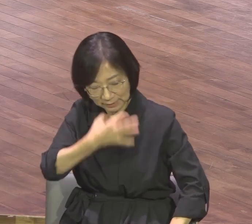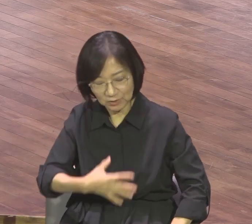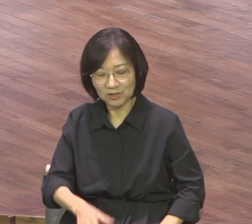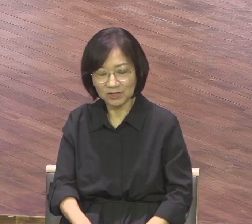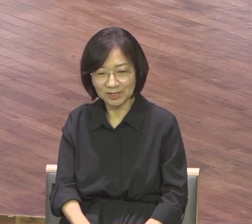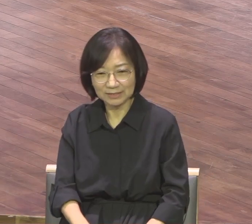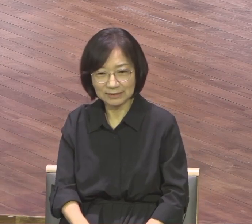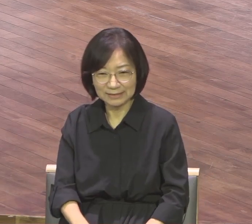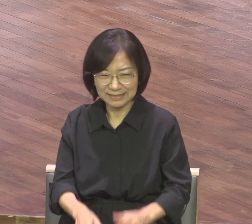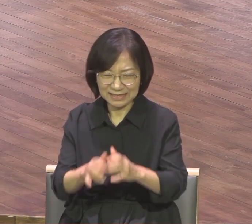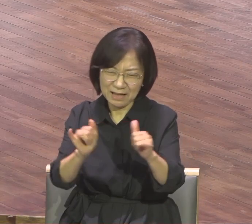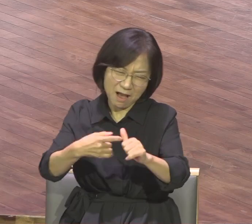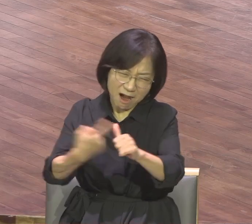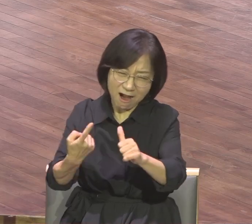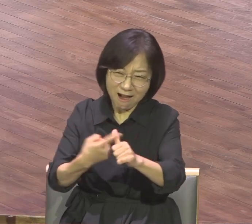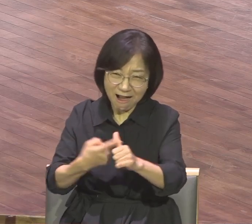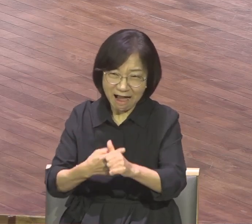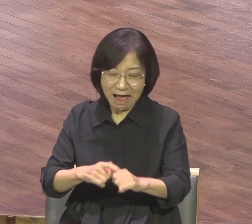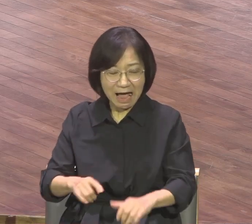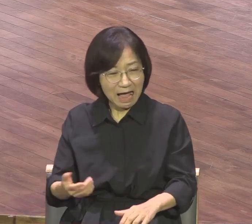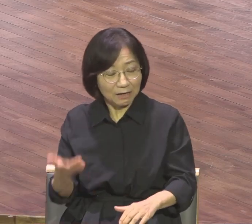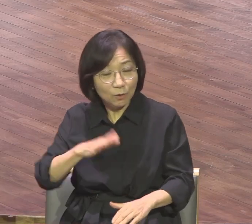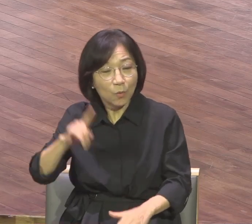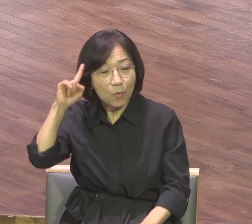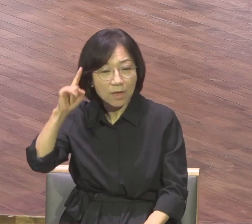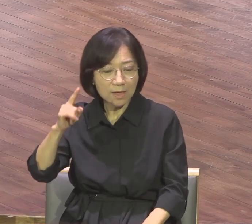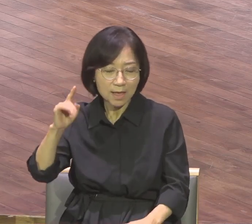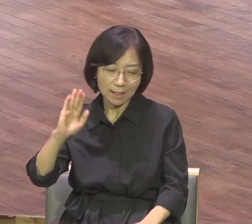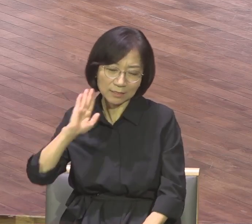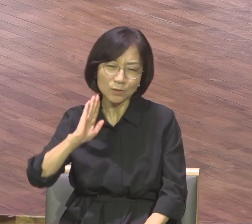온갖 저주를 다 쏟아붓는데 그거 하겠다고.